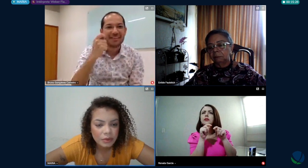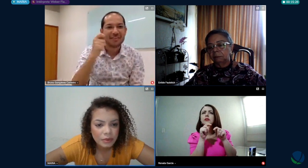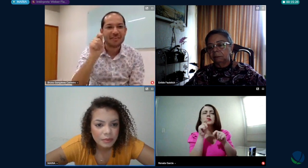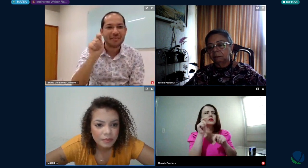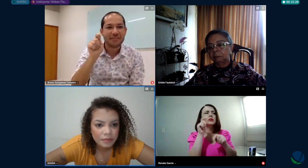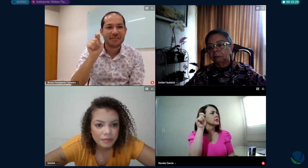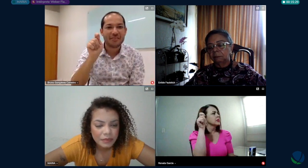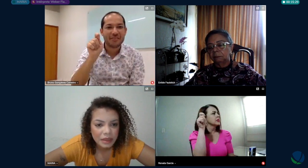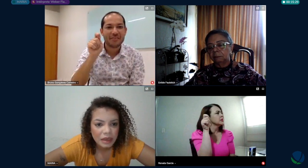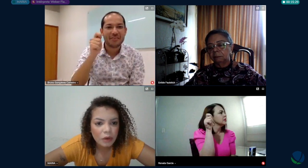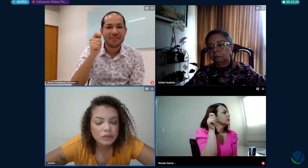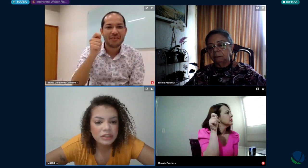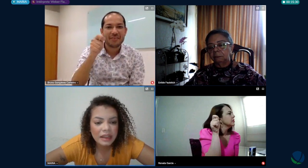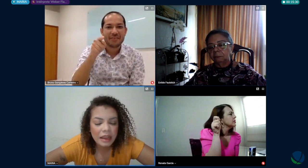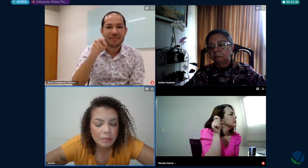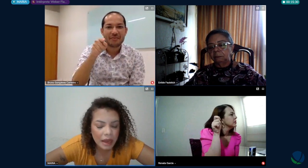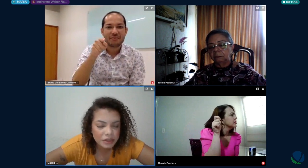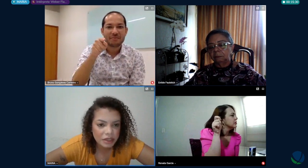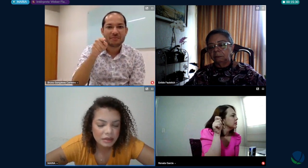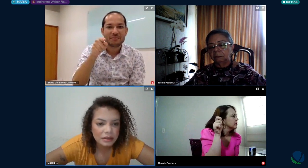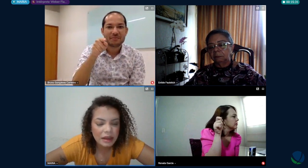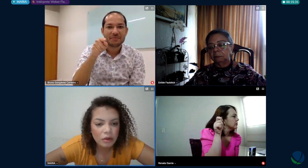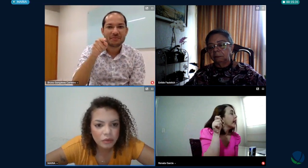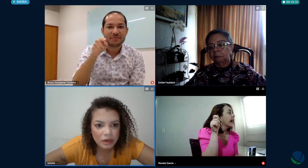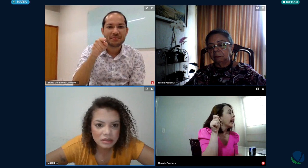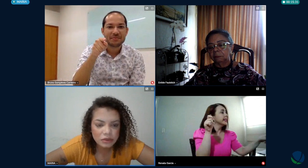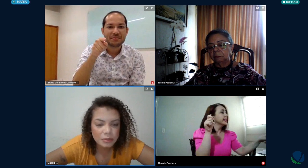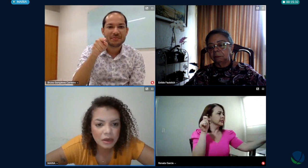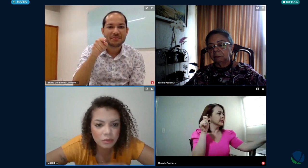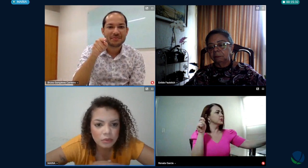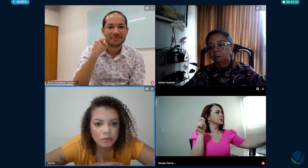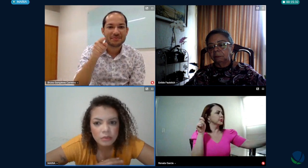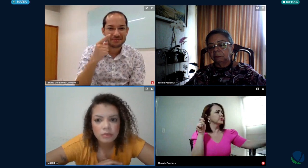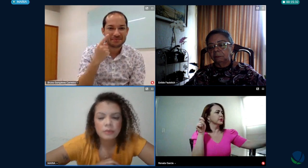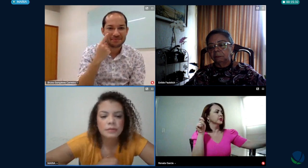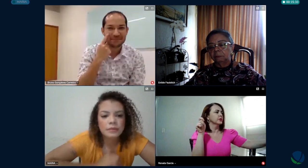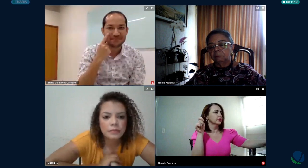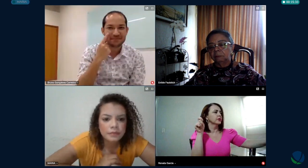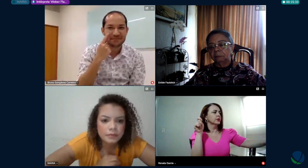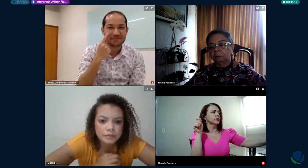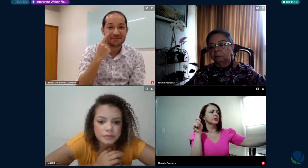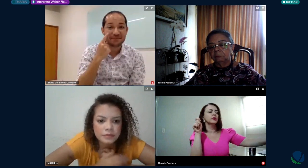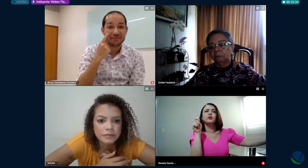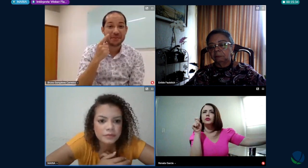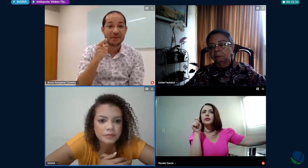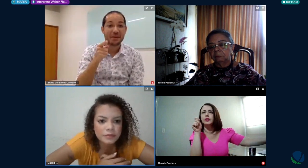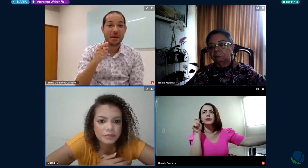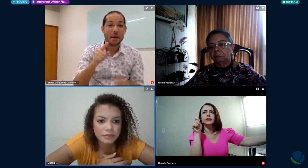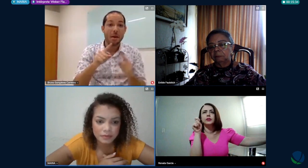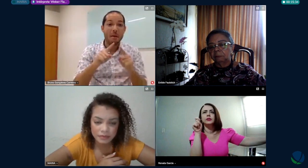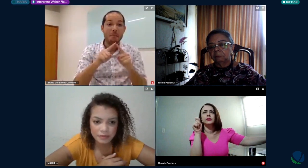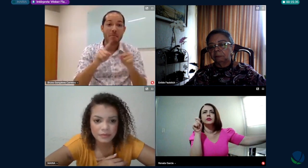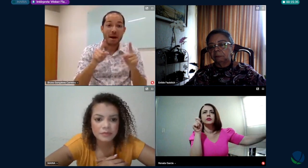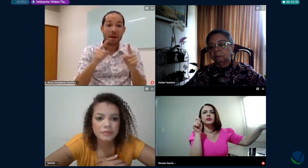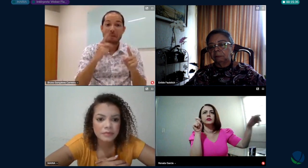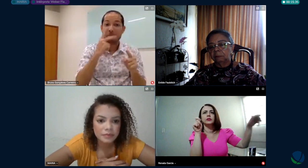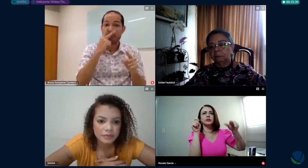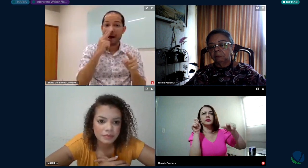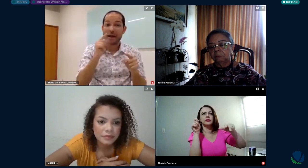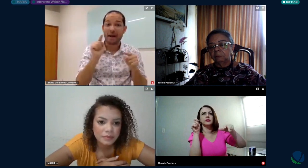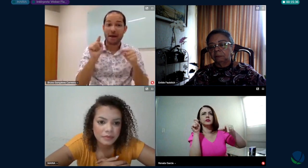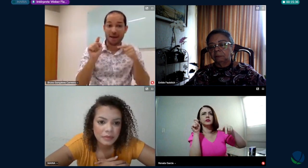Isso. Onde tem a imagem da configuração de mão. Ah, sim.